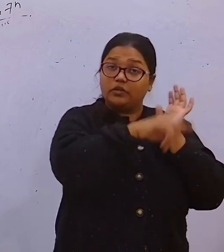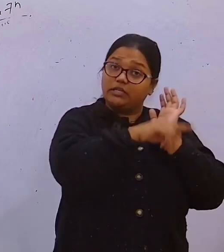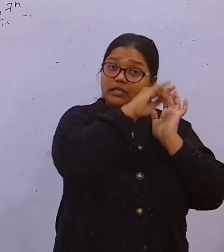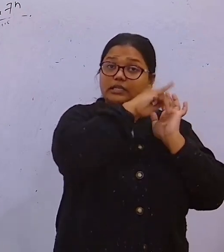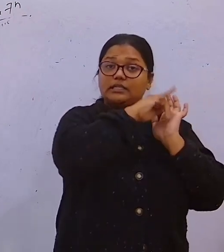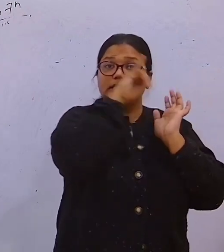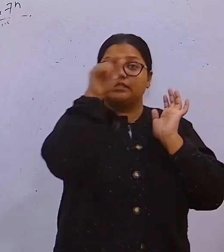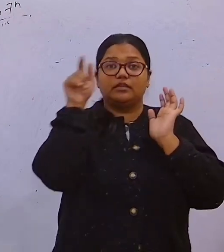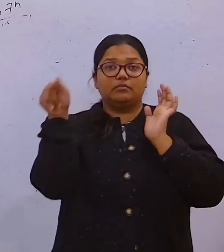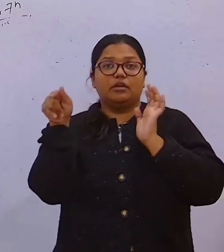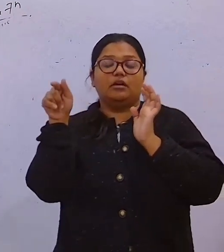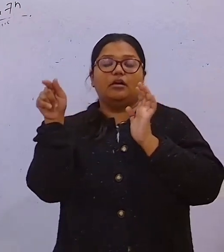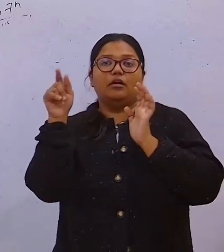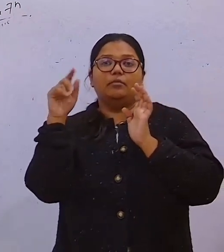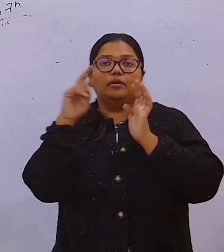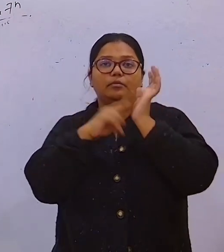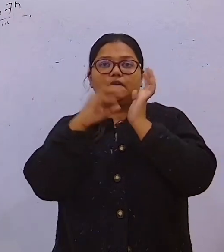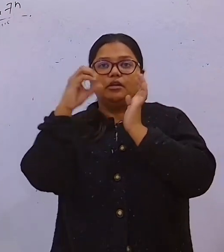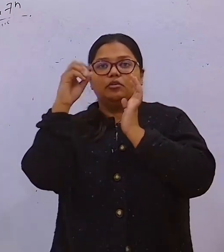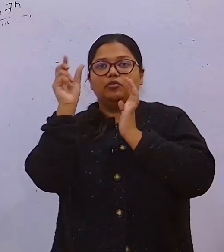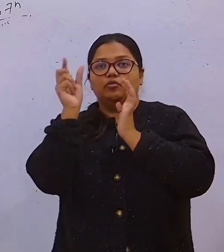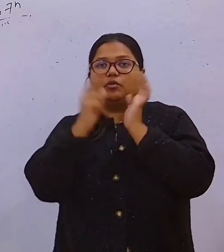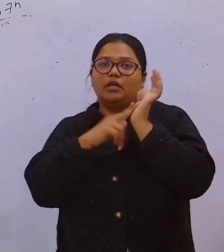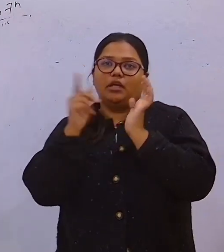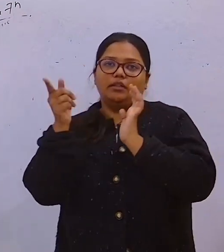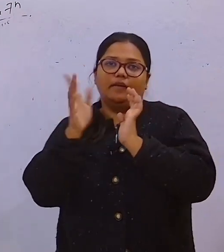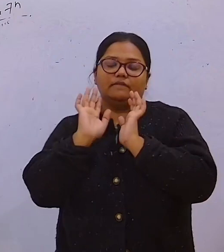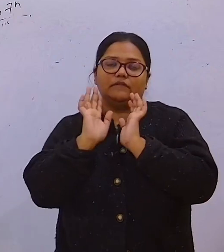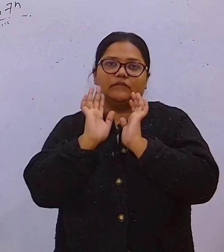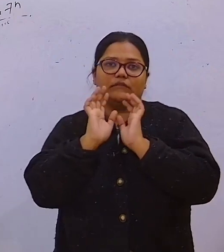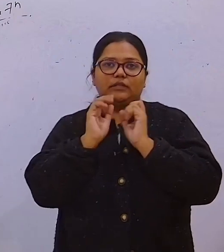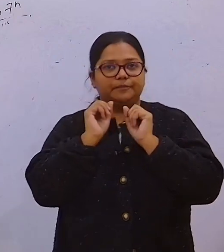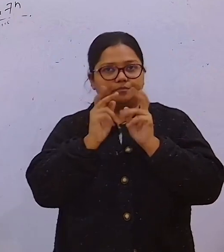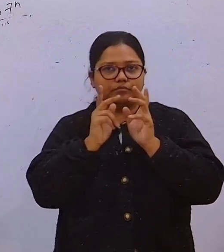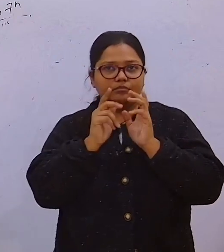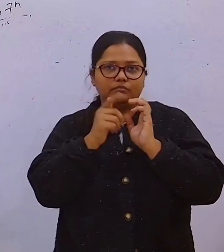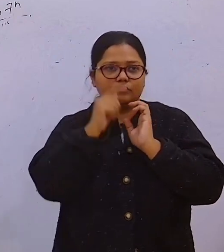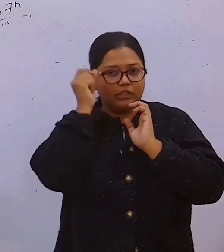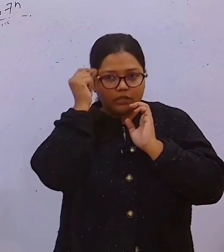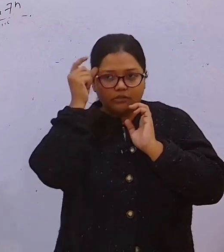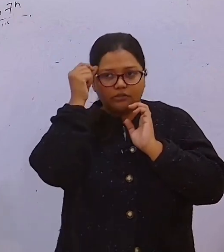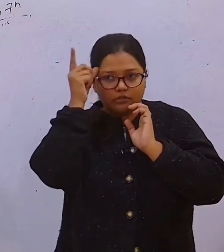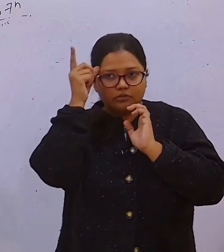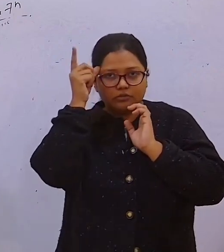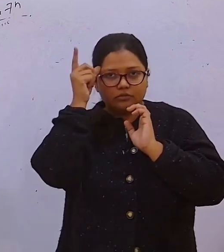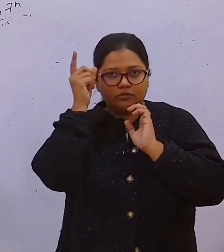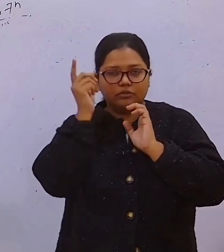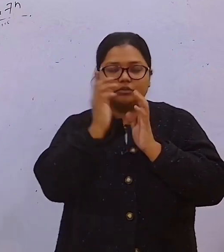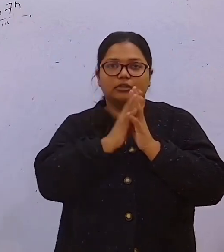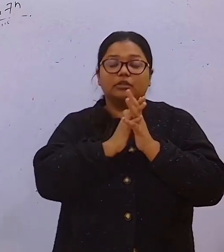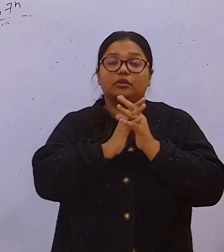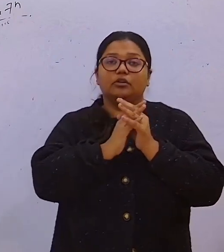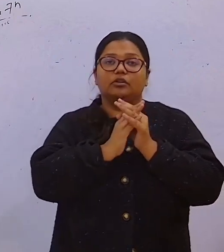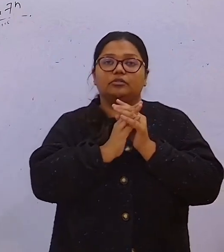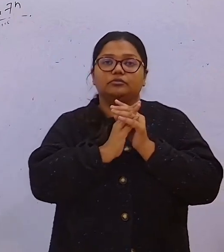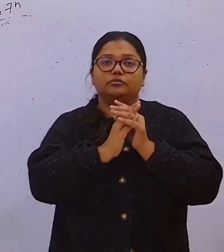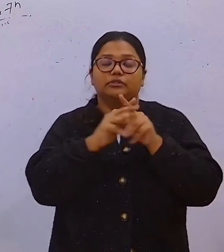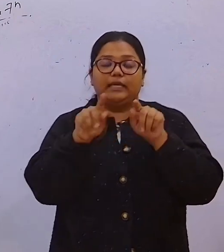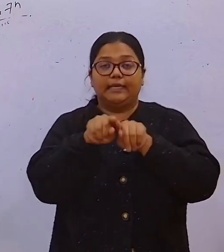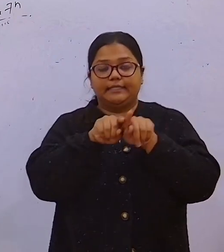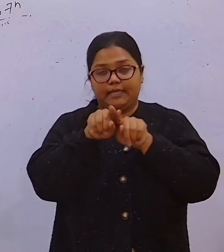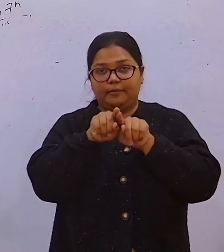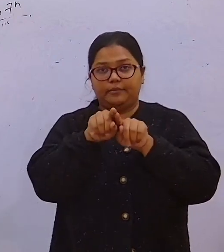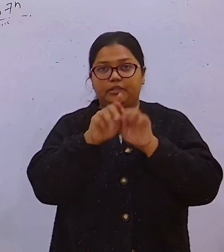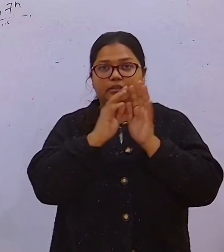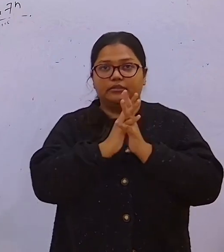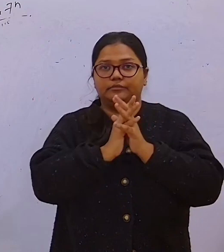डे बाय डे, डी ए वाई डे मतलब दिन, है ना, डे बाय बी